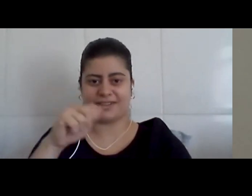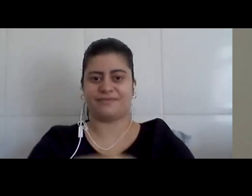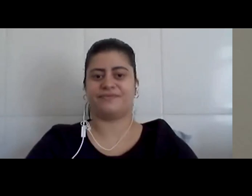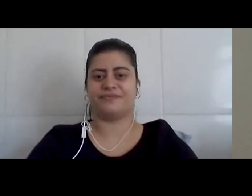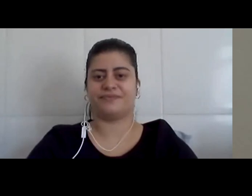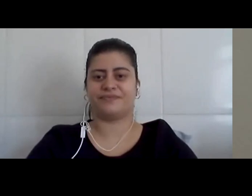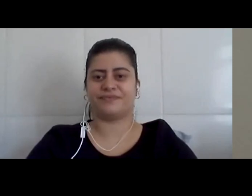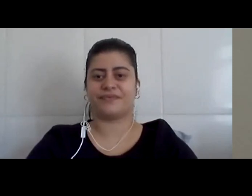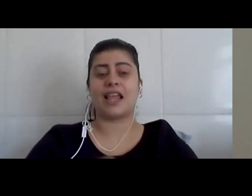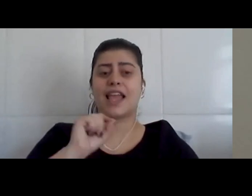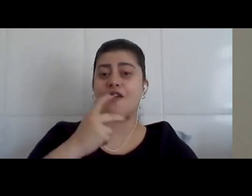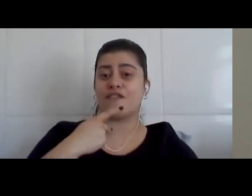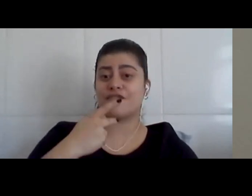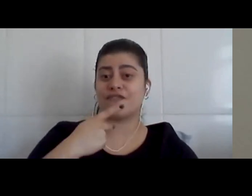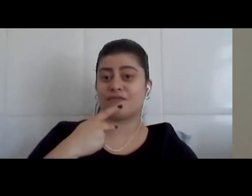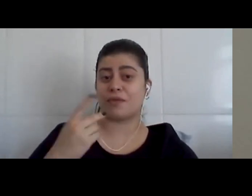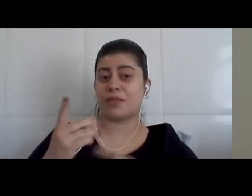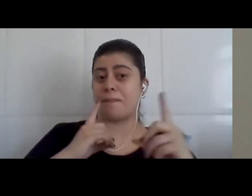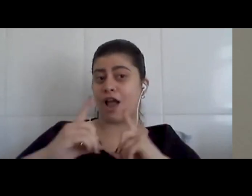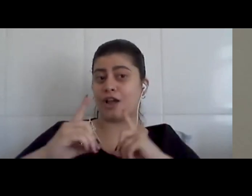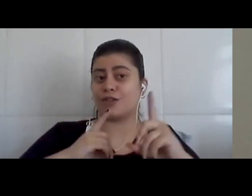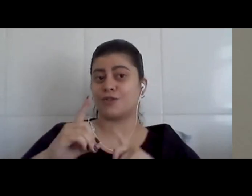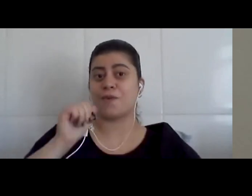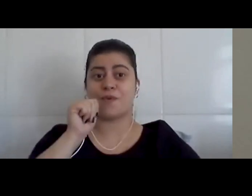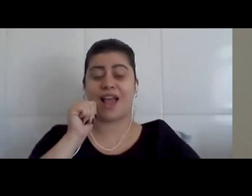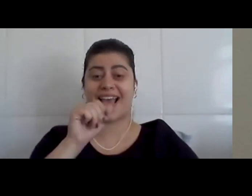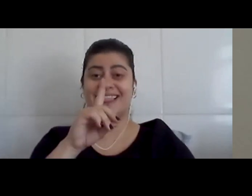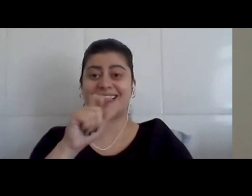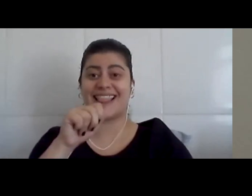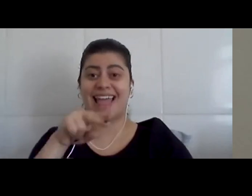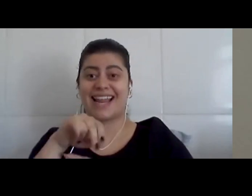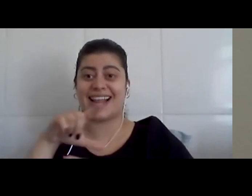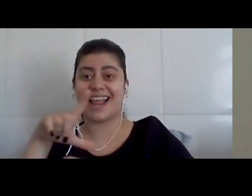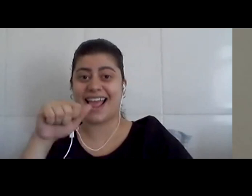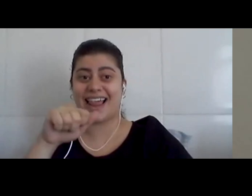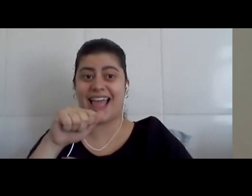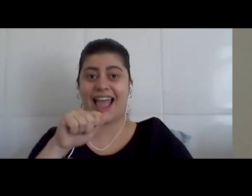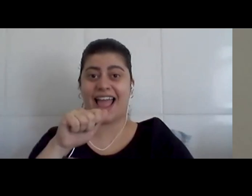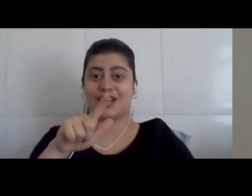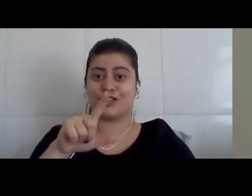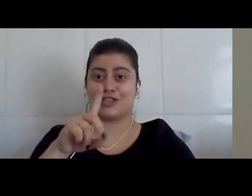Para mediar o debate, convidamos a senhora Daniela Adil.